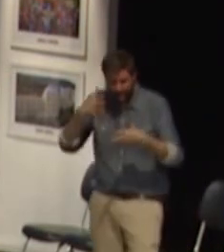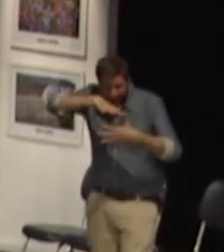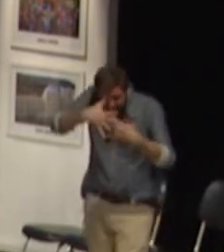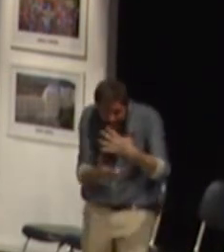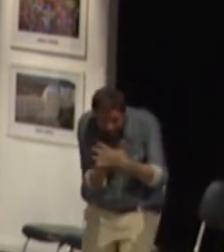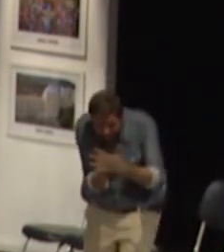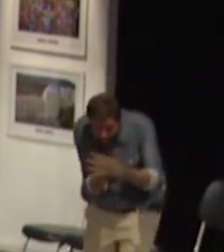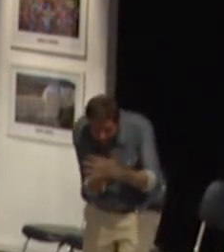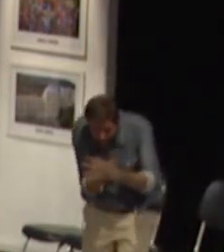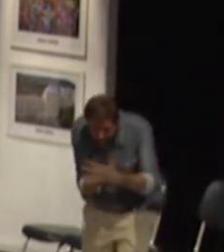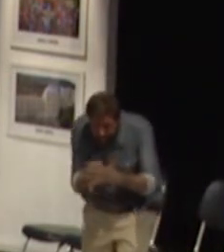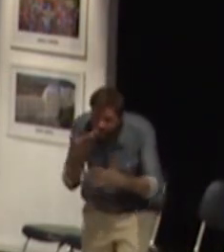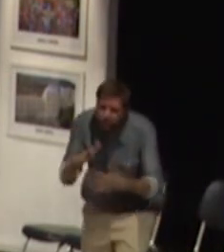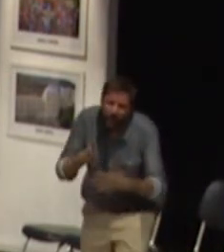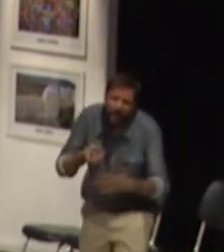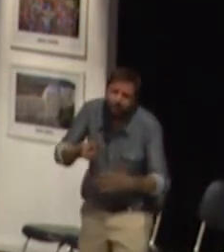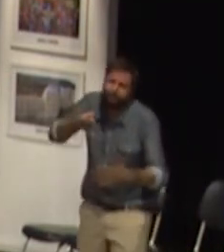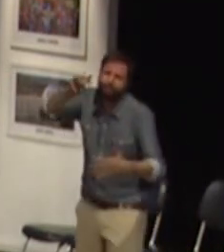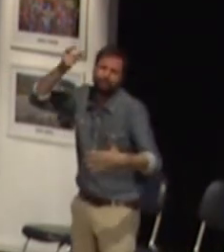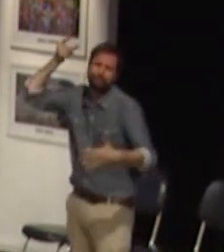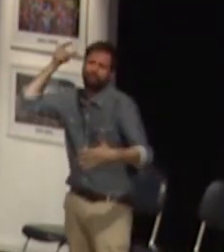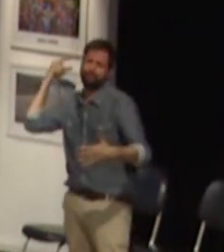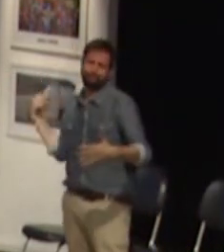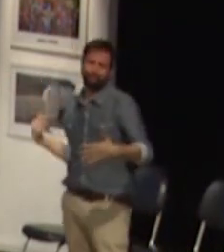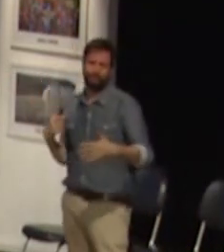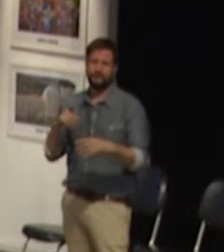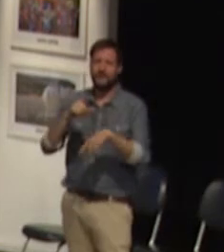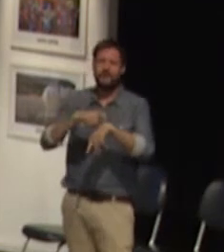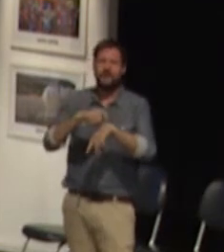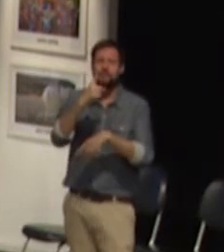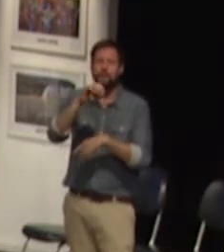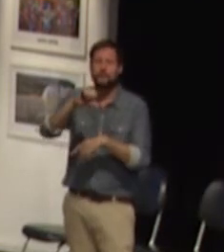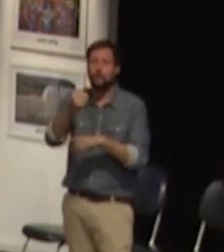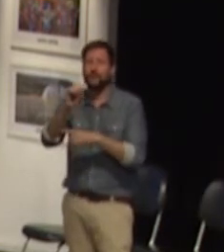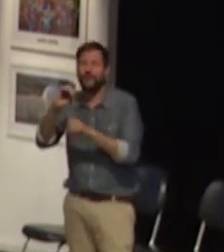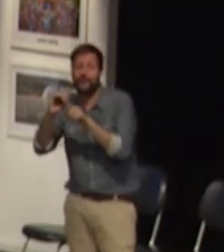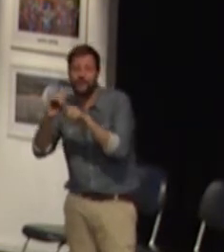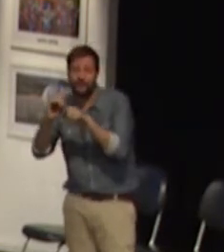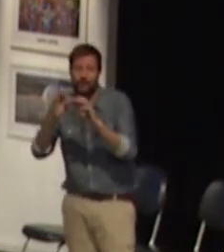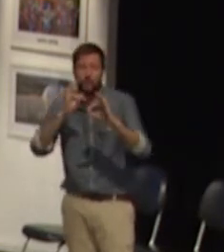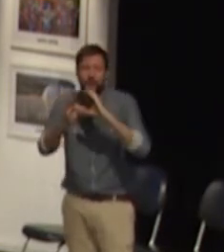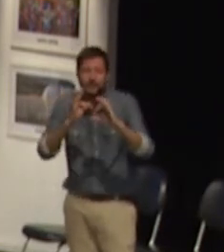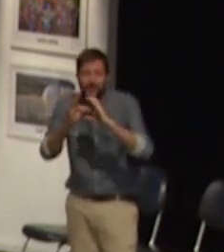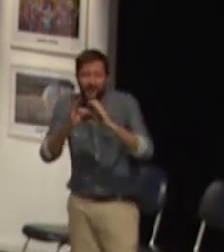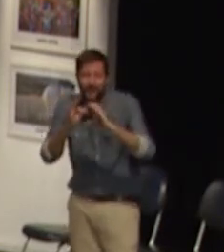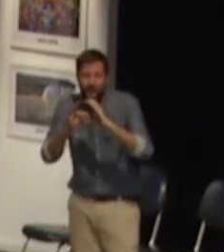Esse momento linguístico da Libras, ele já é antigo. Desde 1980,